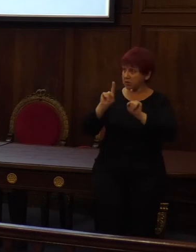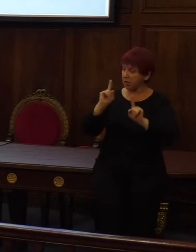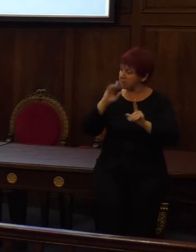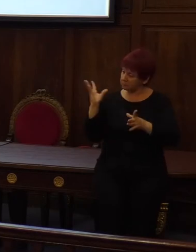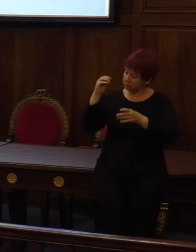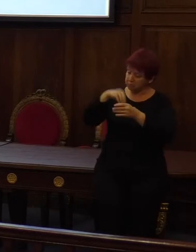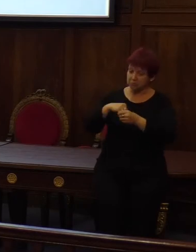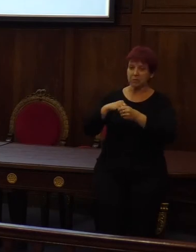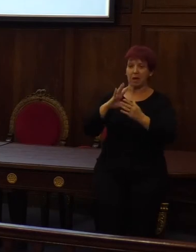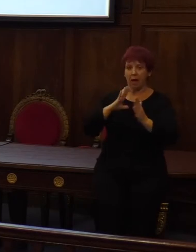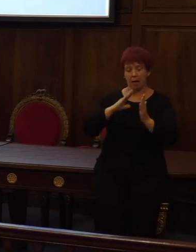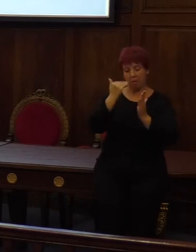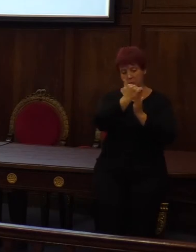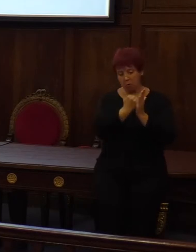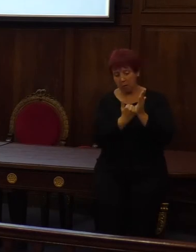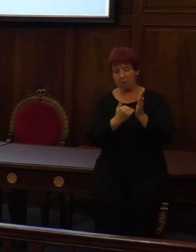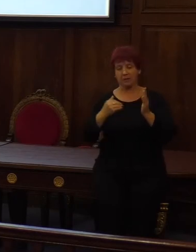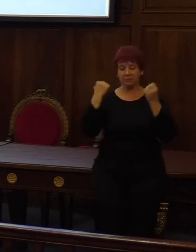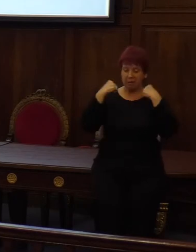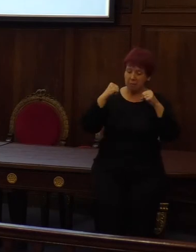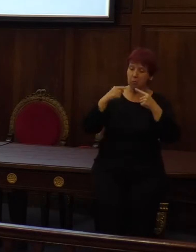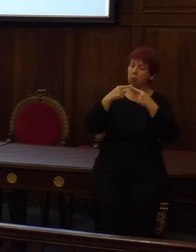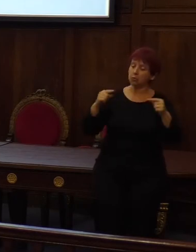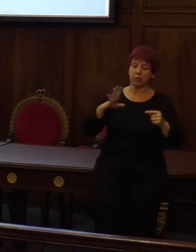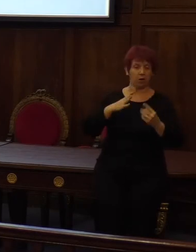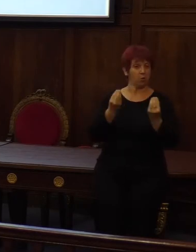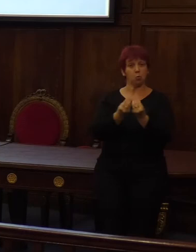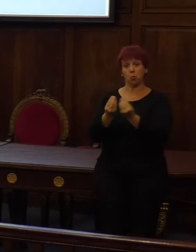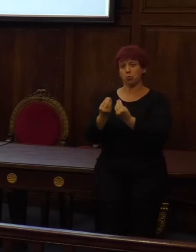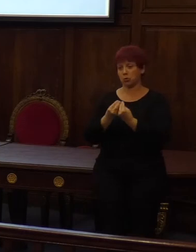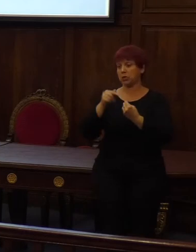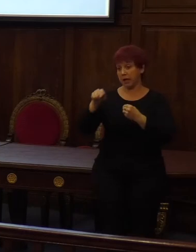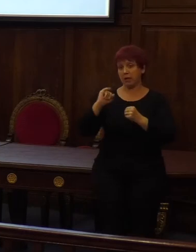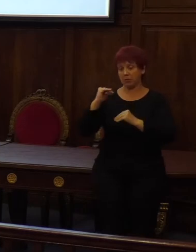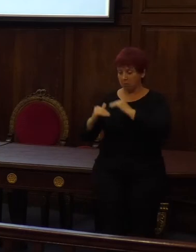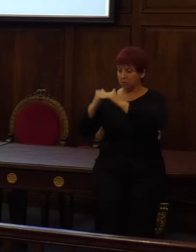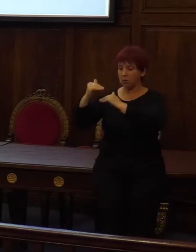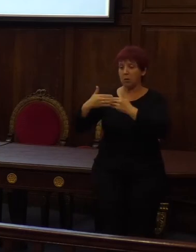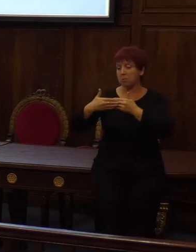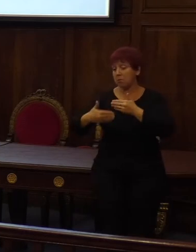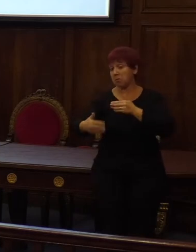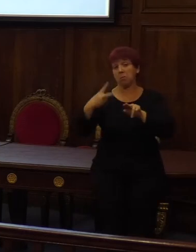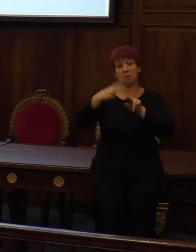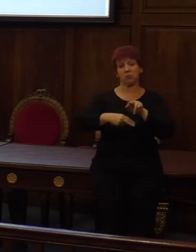del desarrollo de estos programas académicos, tiene mucho que aportar a sostener estos procesos en el largo plazo.